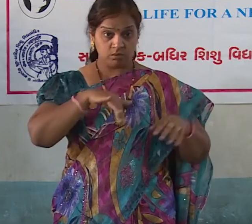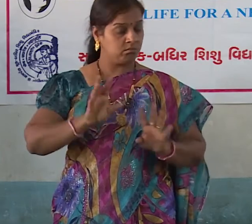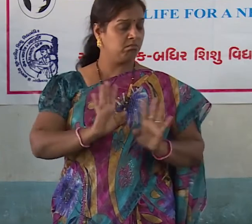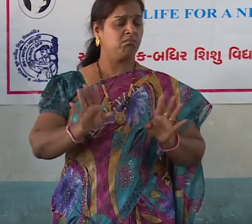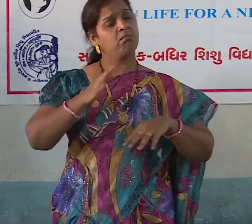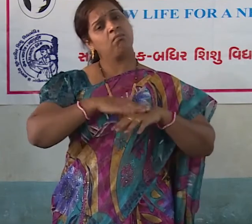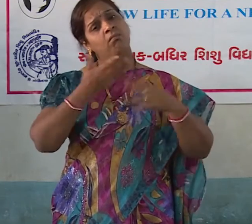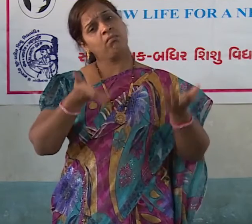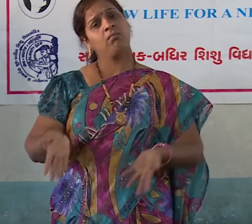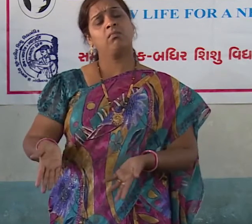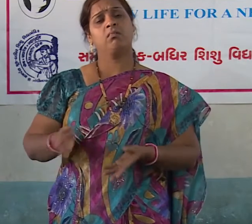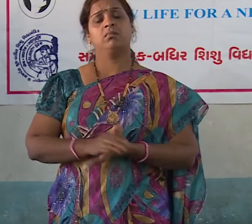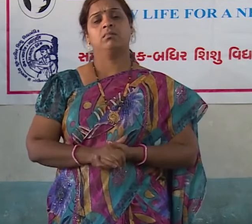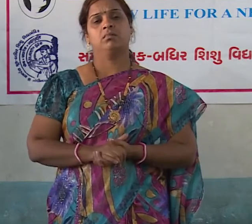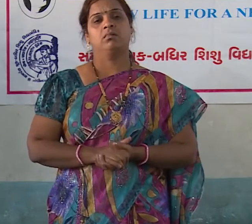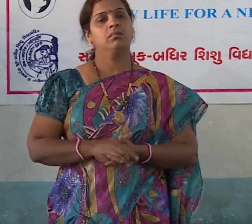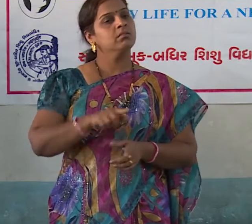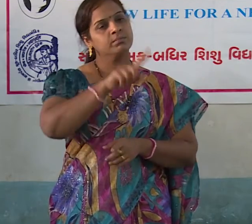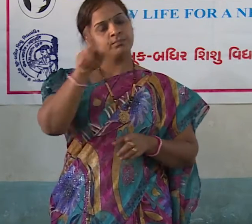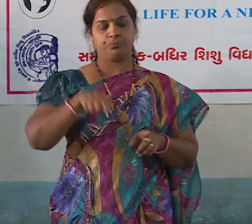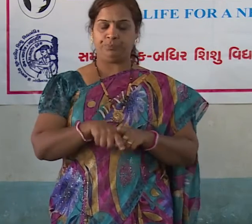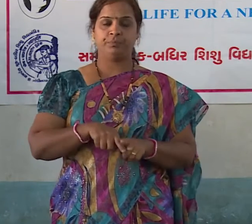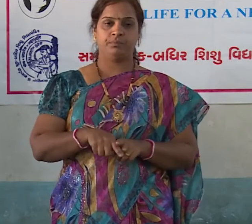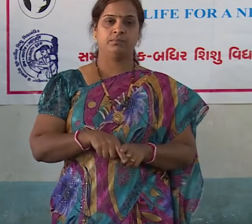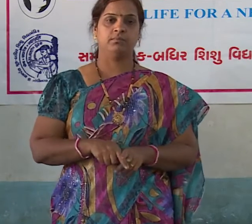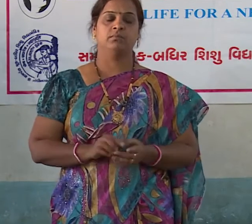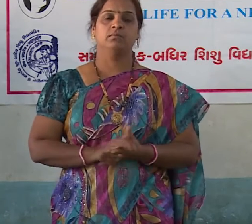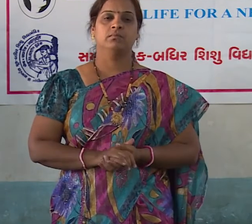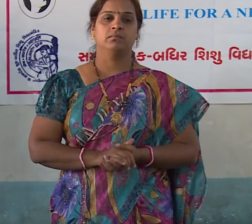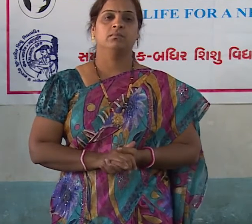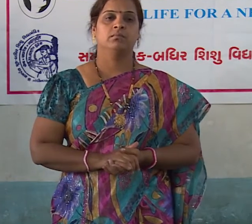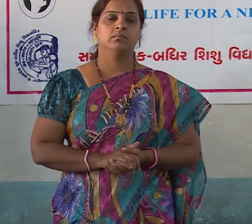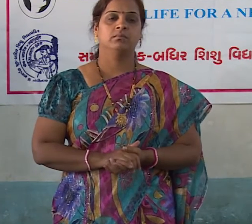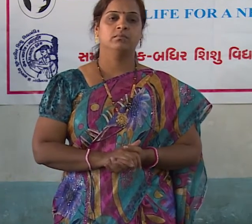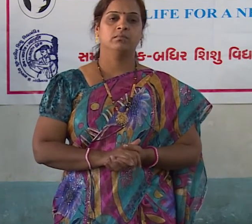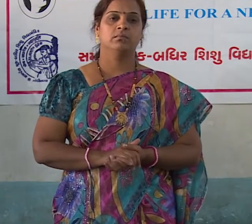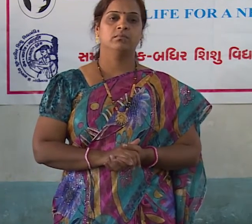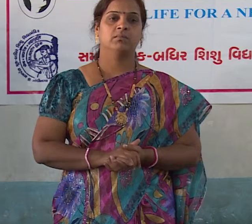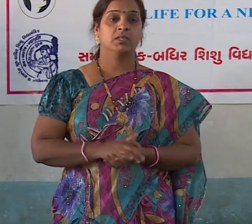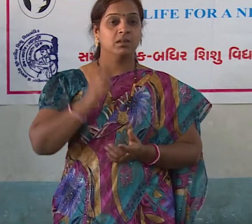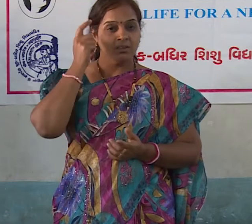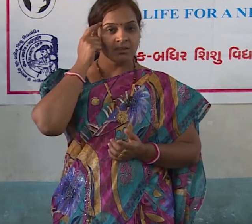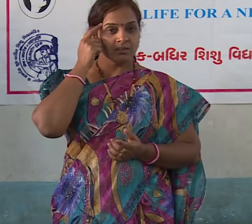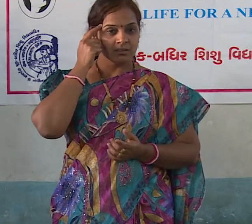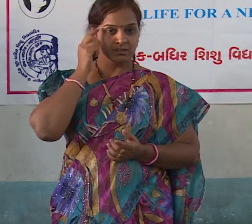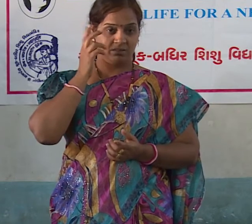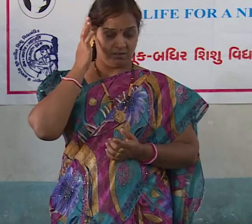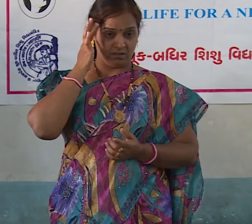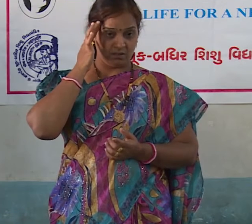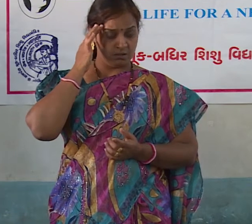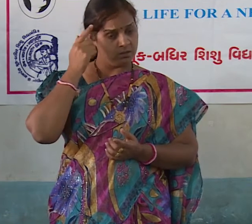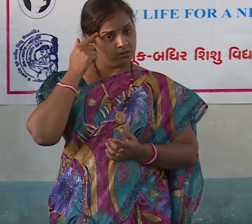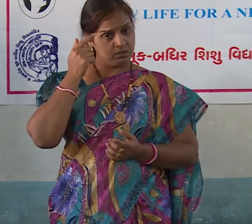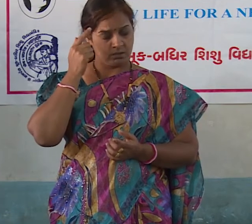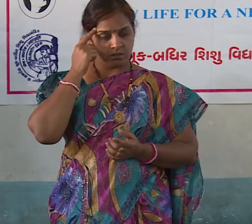नहीं रोका। अब योग में जो संकल्प आते हैं वो कोई परमिशन मांगते हैं कि भाई मैं आ